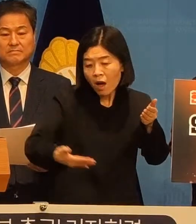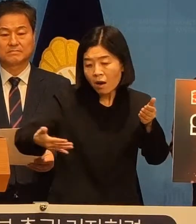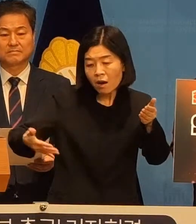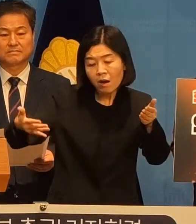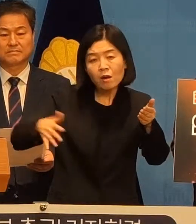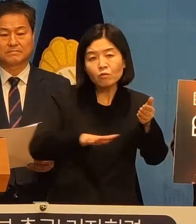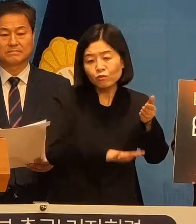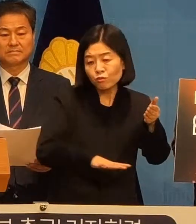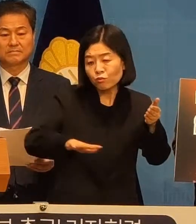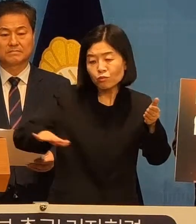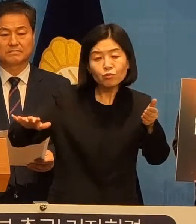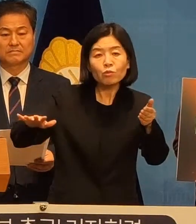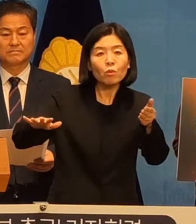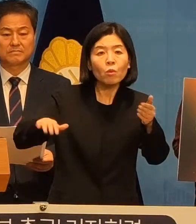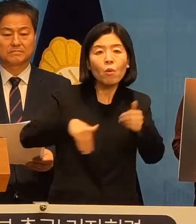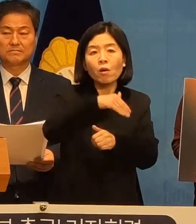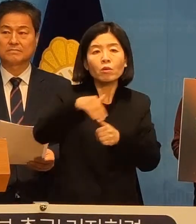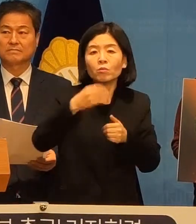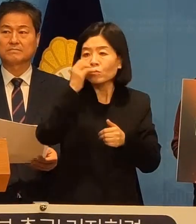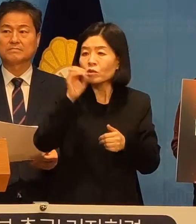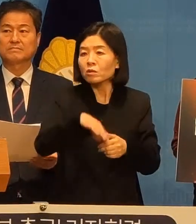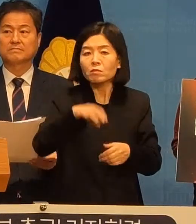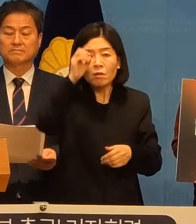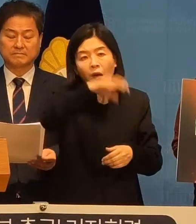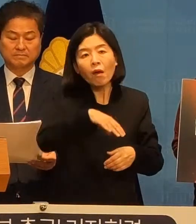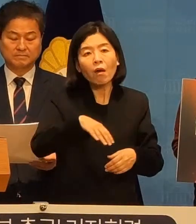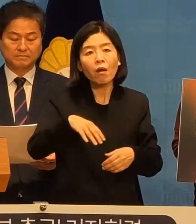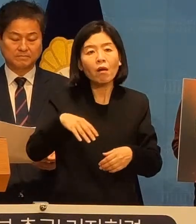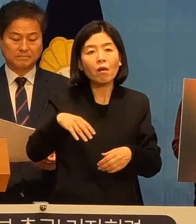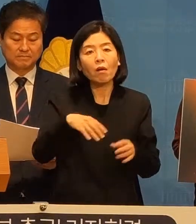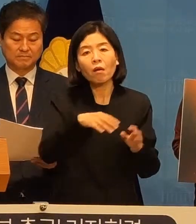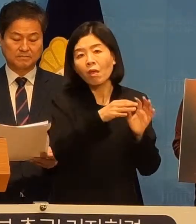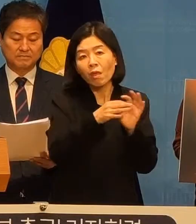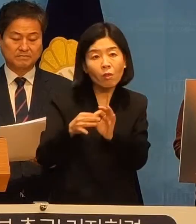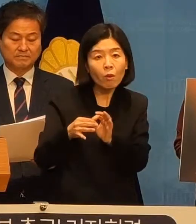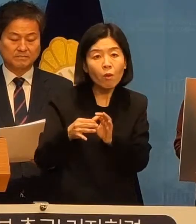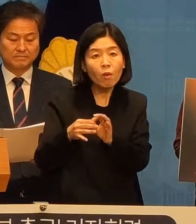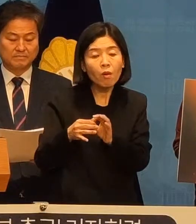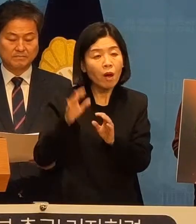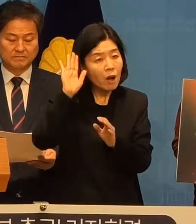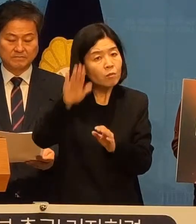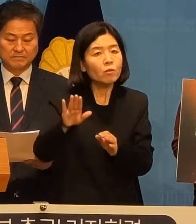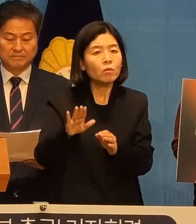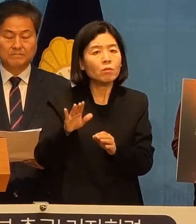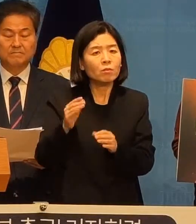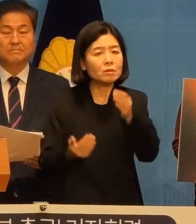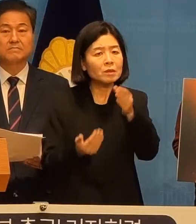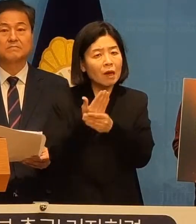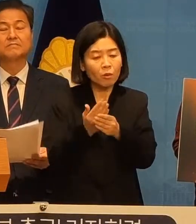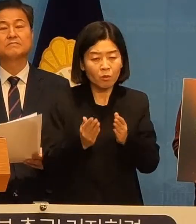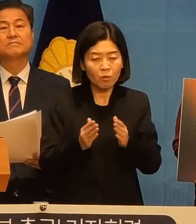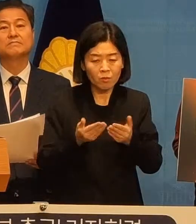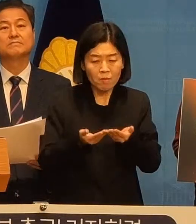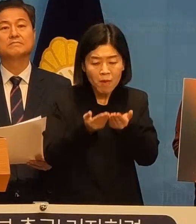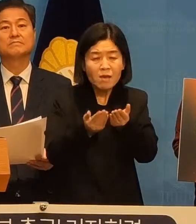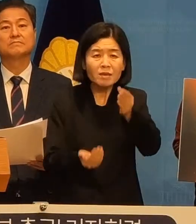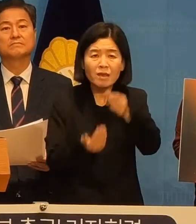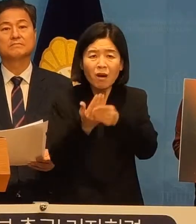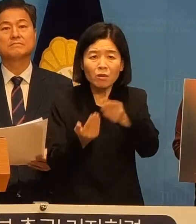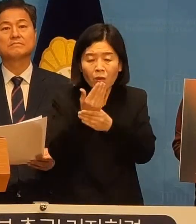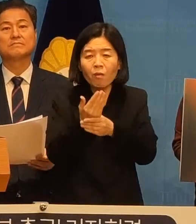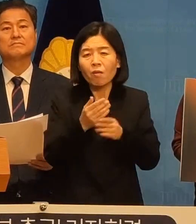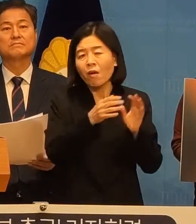무시하고 계속 이렇게 있을 경우에는 계속 사고가 나고 멈춤과 정상